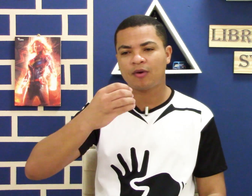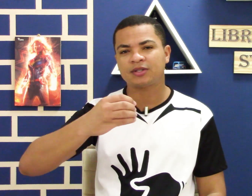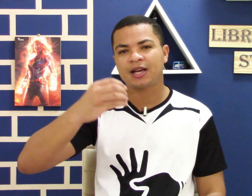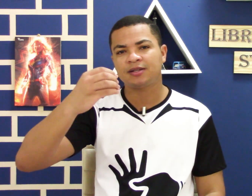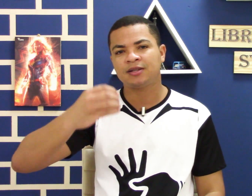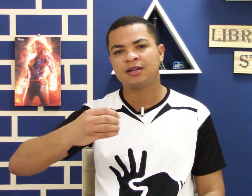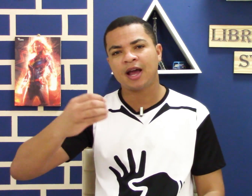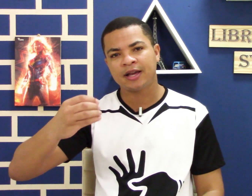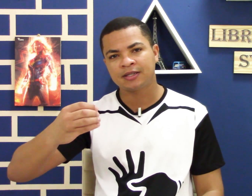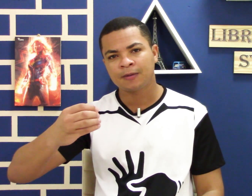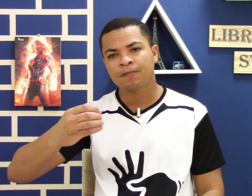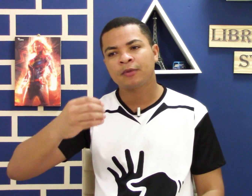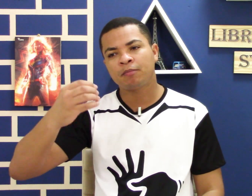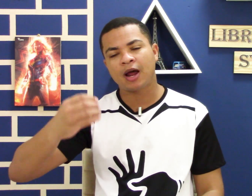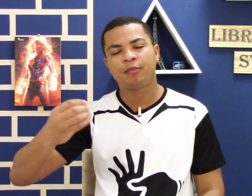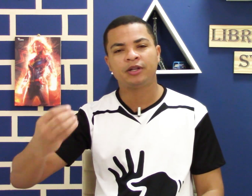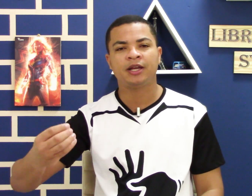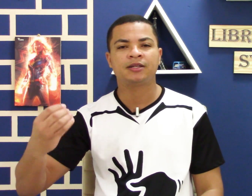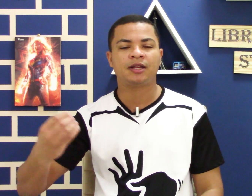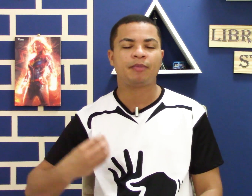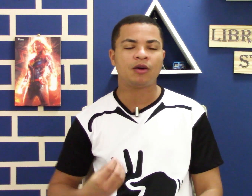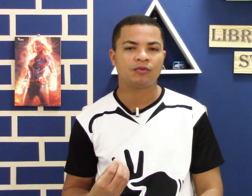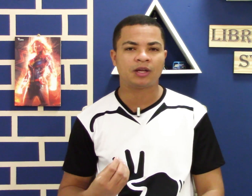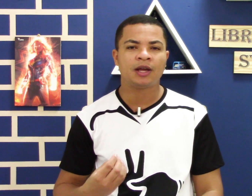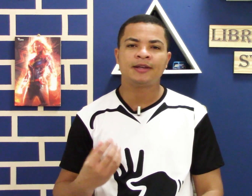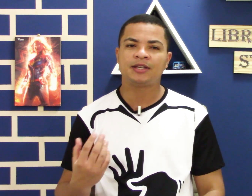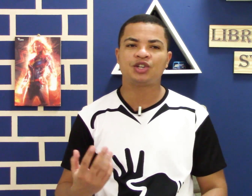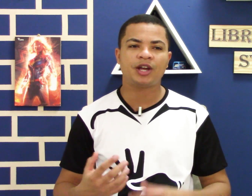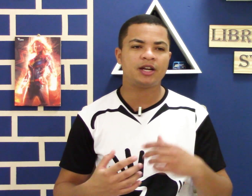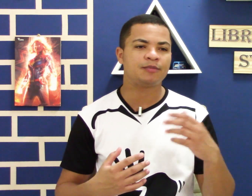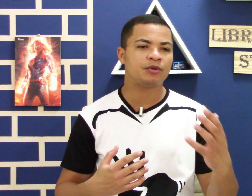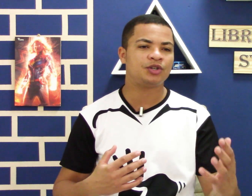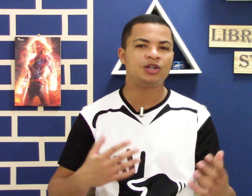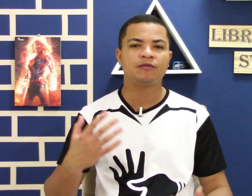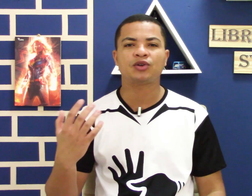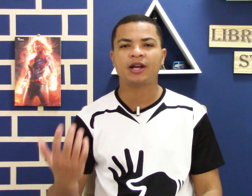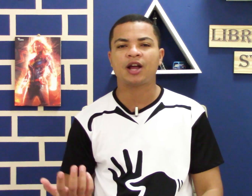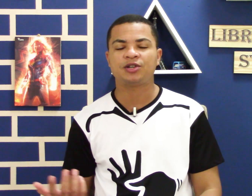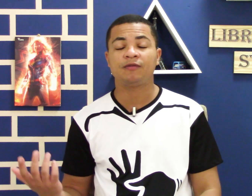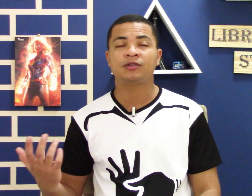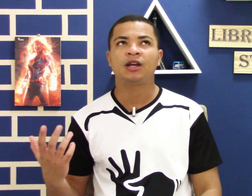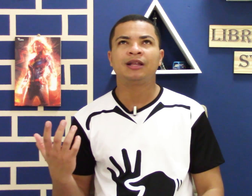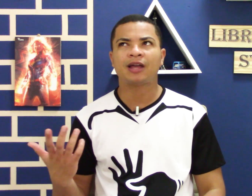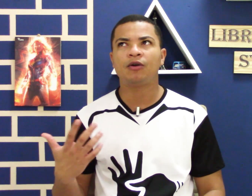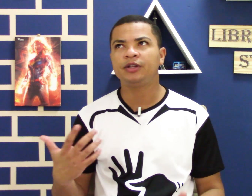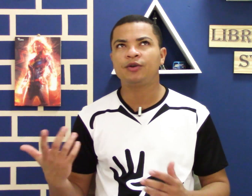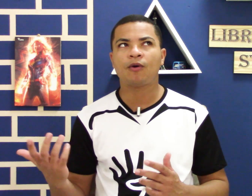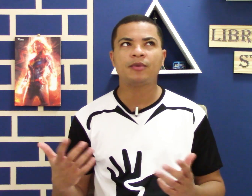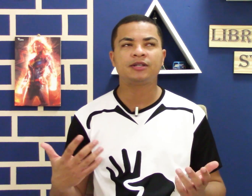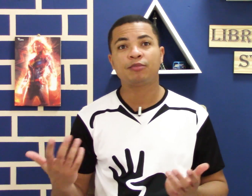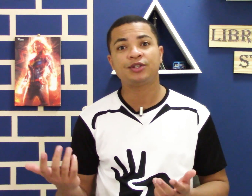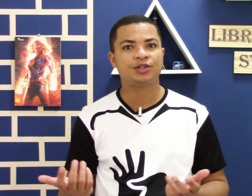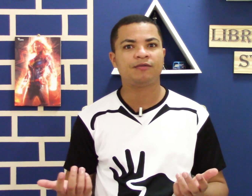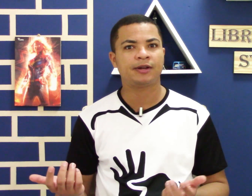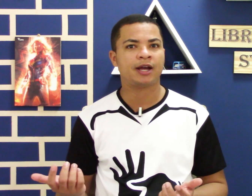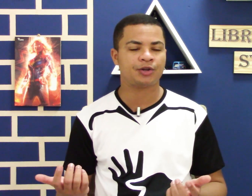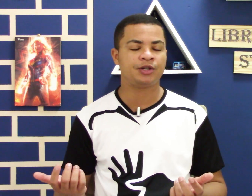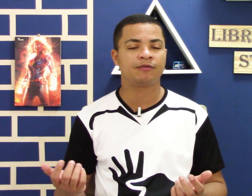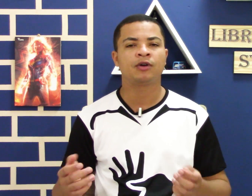usar esses sinais para poder ser pergunta. Seja eles positivos ou negativos. Tá, Rodrigo, como assim positivo e negativo?